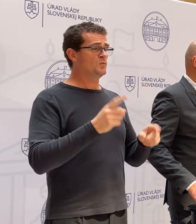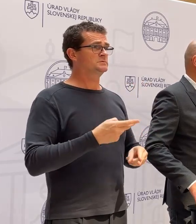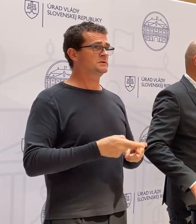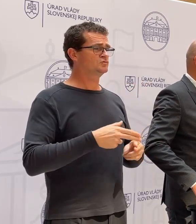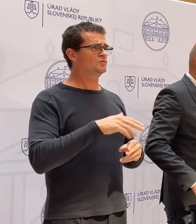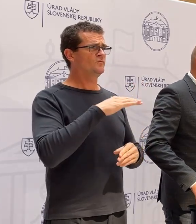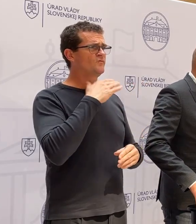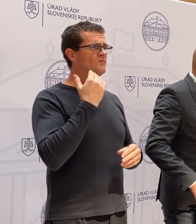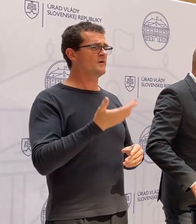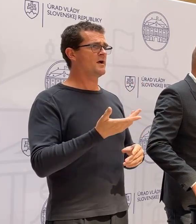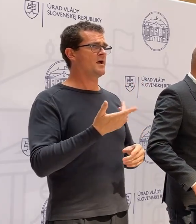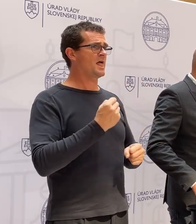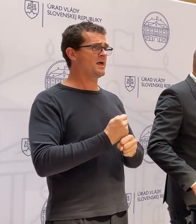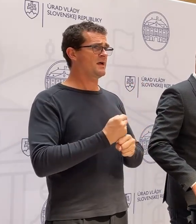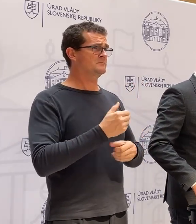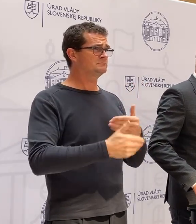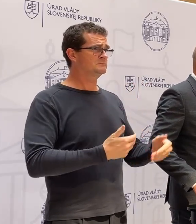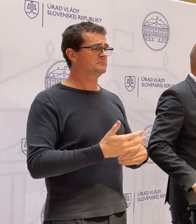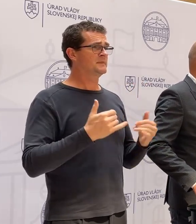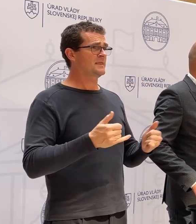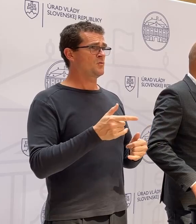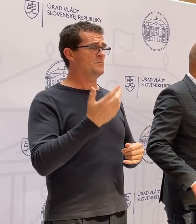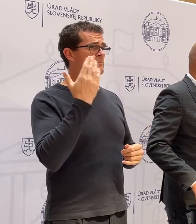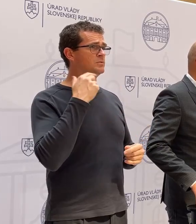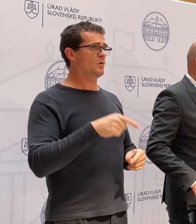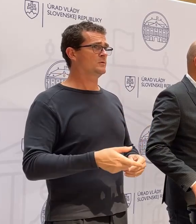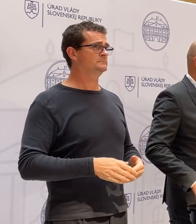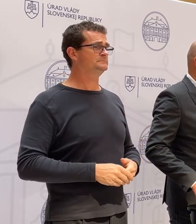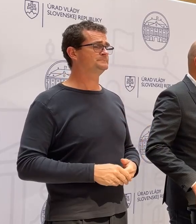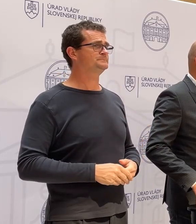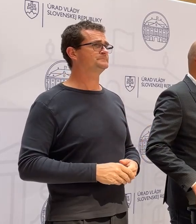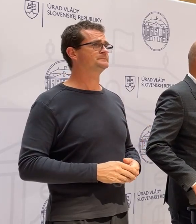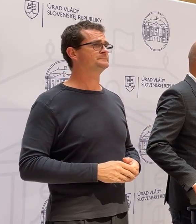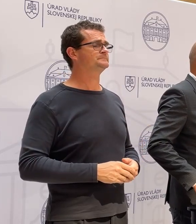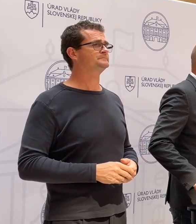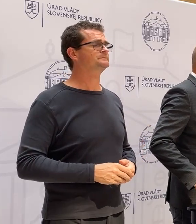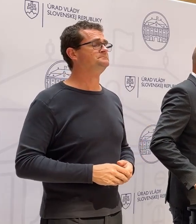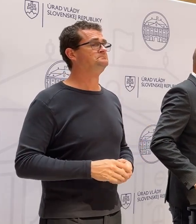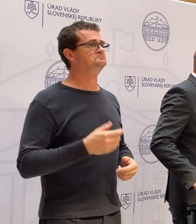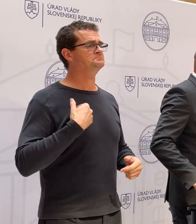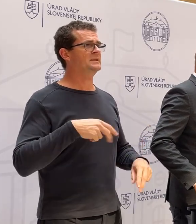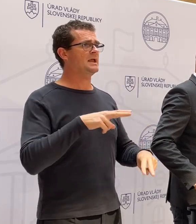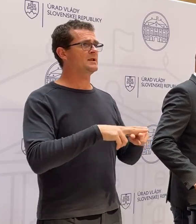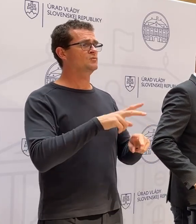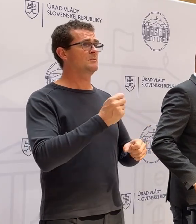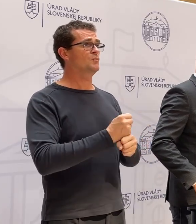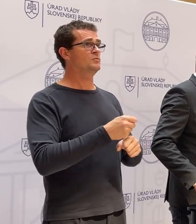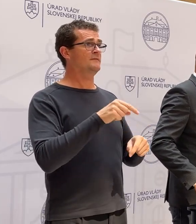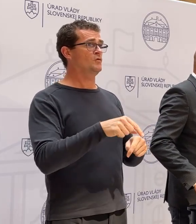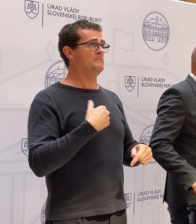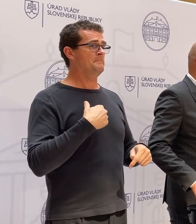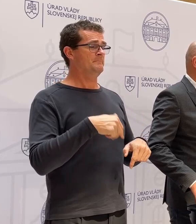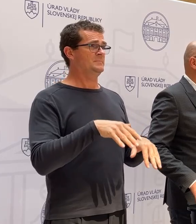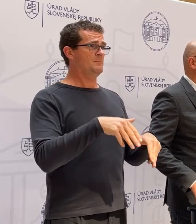urobiť ešte dosť veľa úkonov, aby to naozaj tak bolo. Ja ešte nadviažem na to. Ja viem garantovať, že to bude urobené len vtedy, keď som v